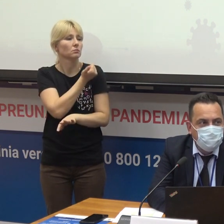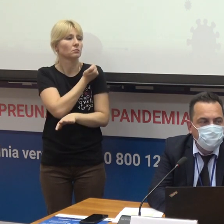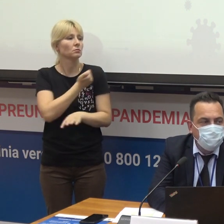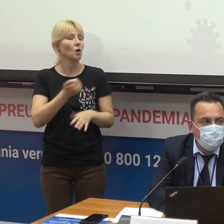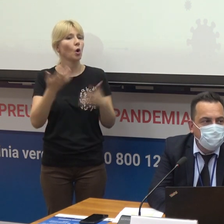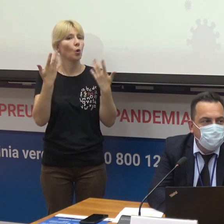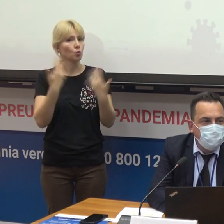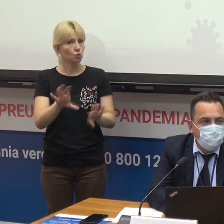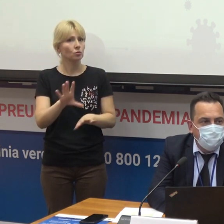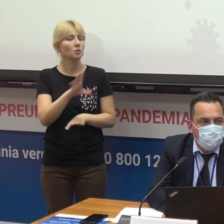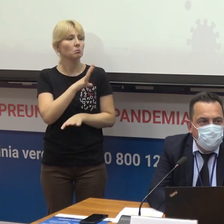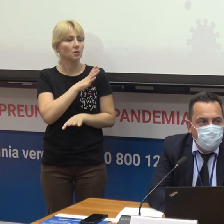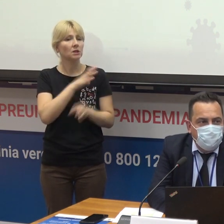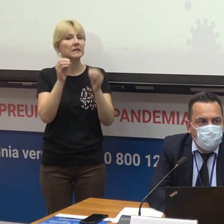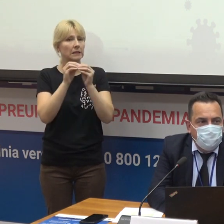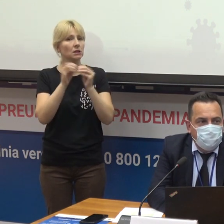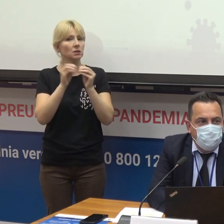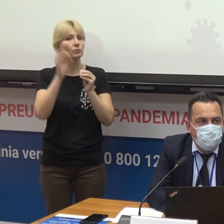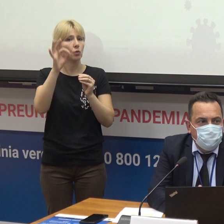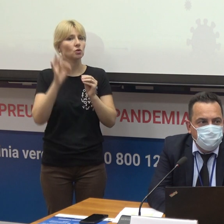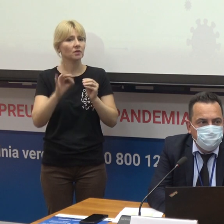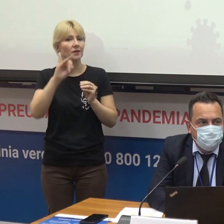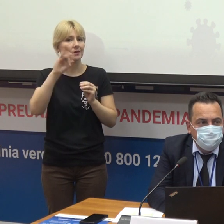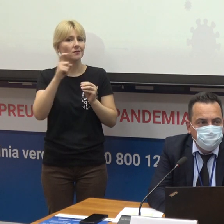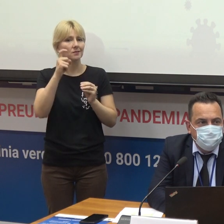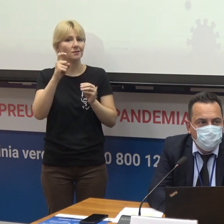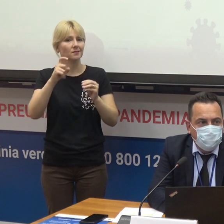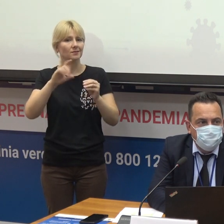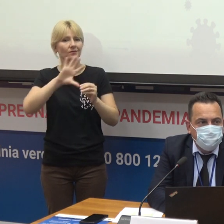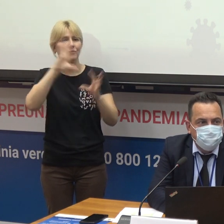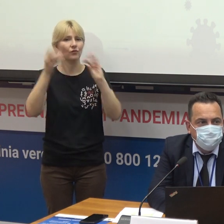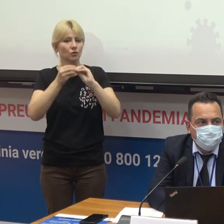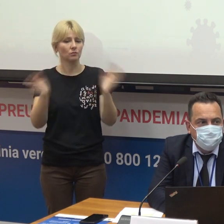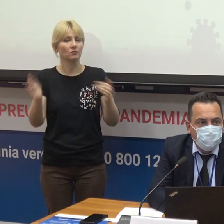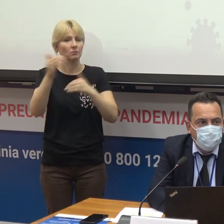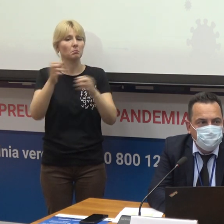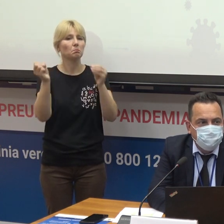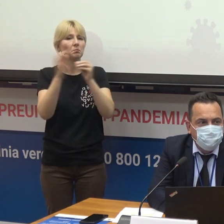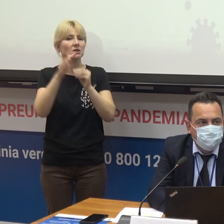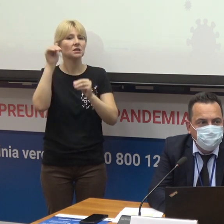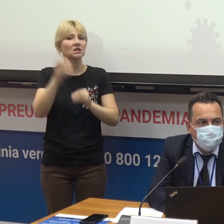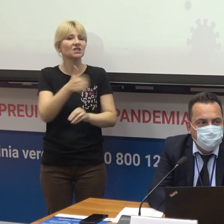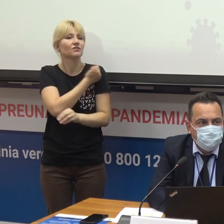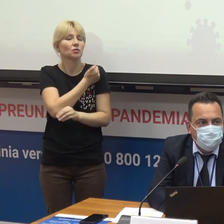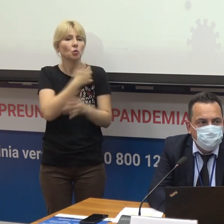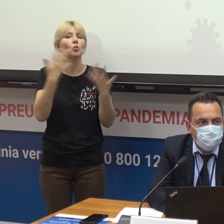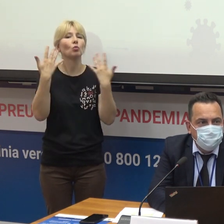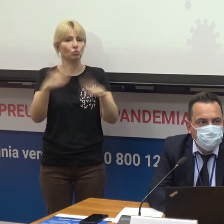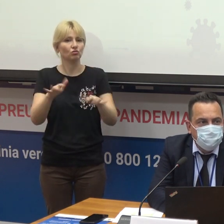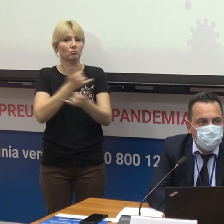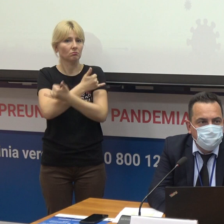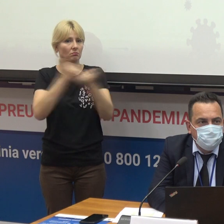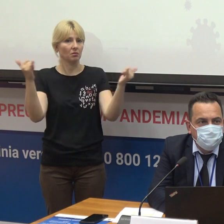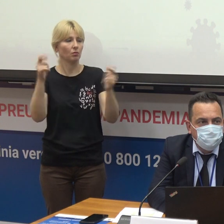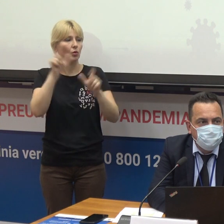Au fost administrate 10% din vaccinuri, respectiv peste 15.000 de vaccinuri. Johnson & Johnson deja au fost asimilate,